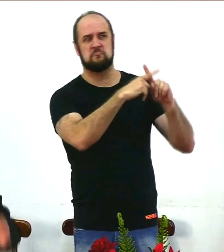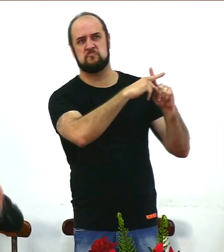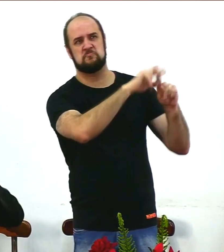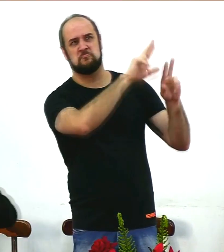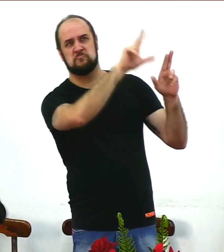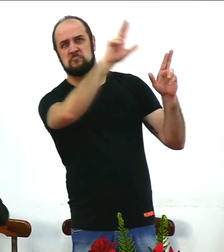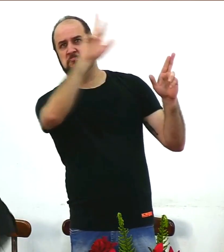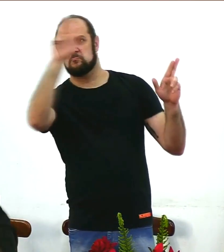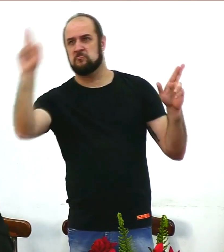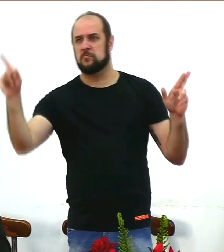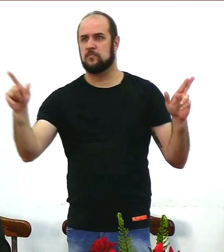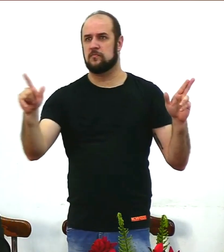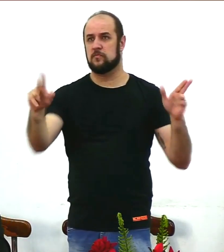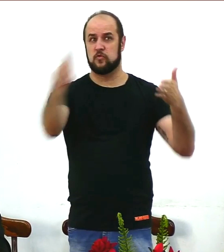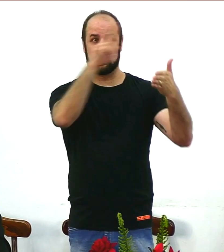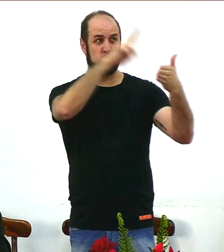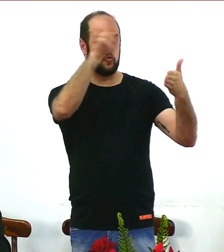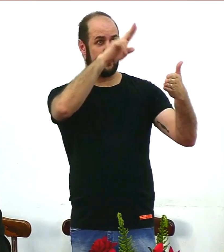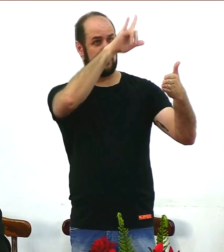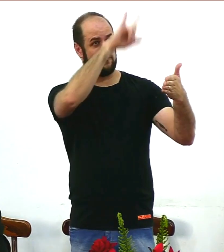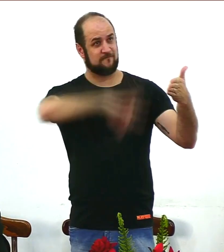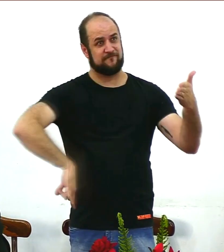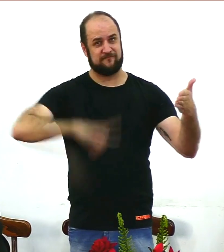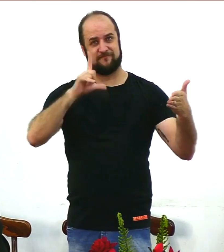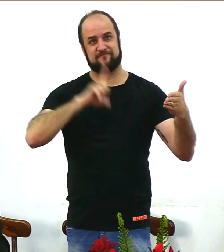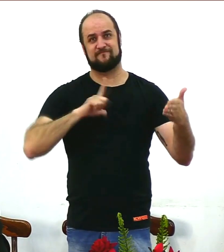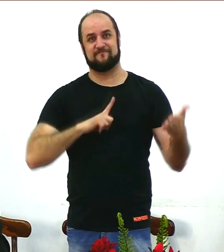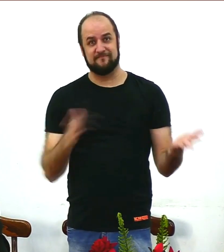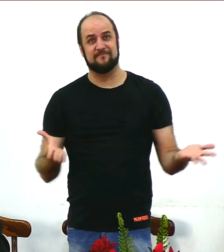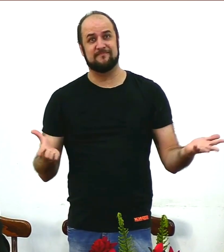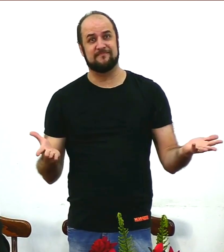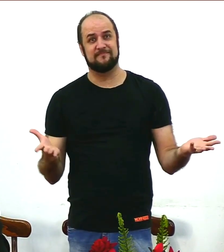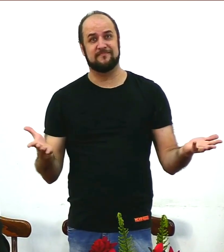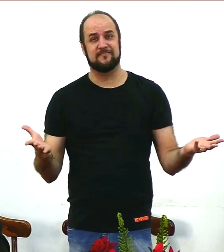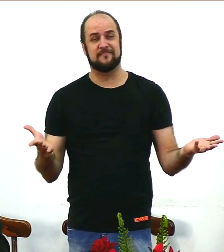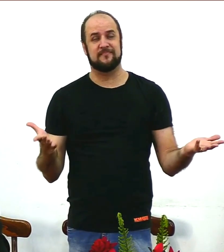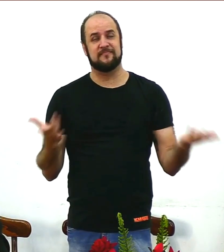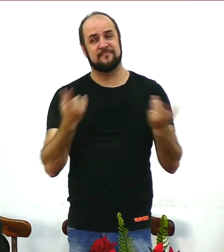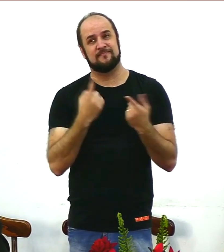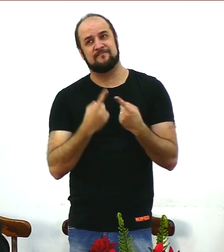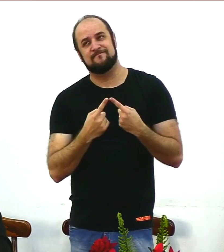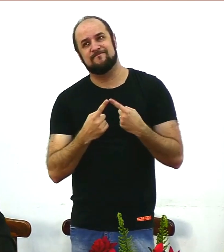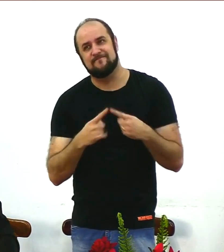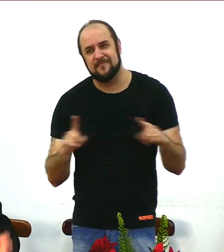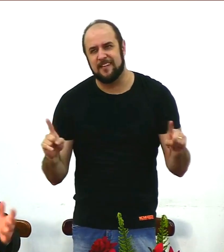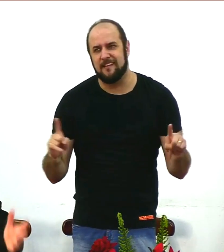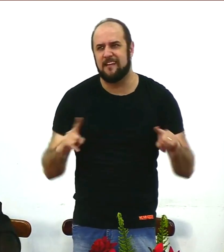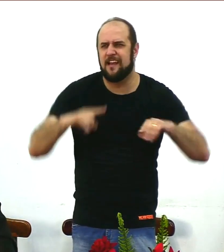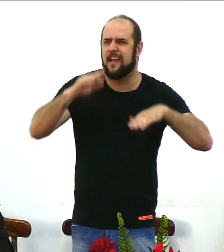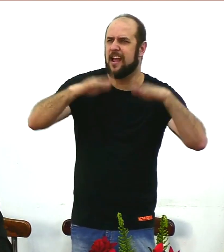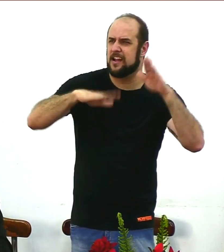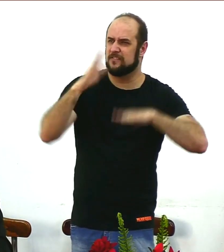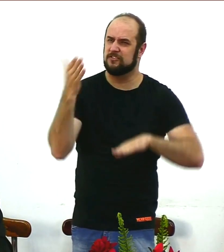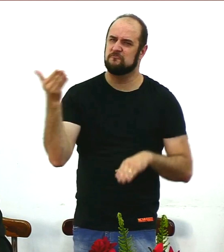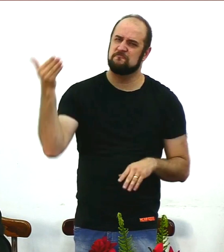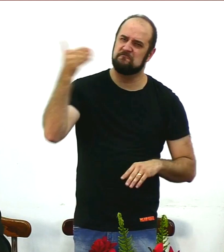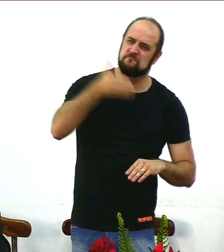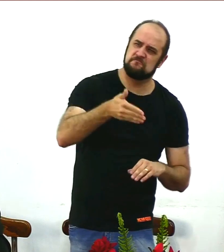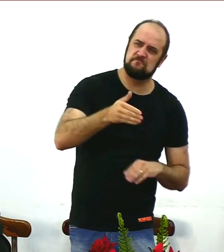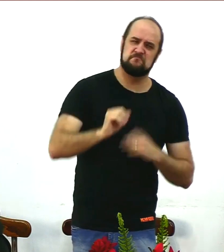congregacionais perdidas, a adoração comunitária restrita. Mas eu quero